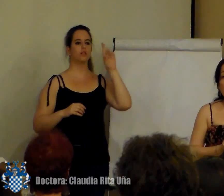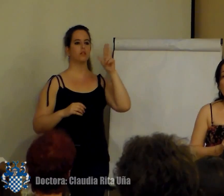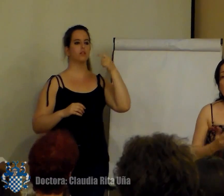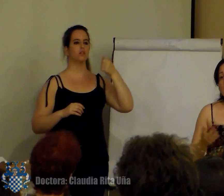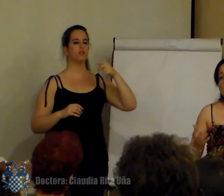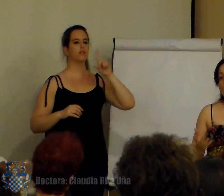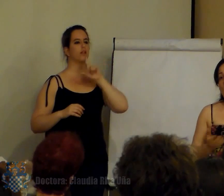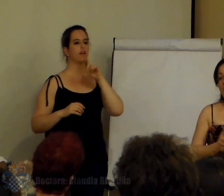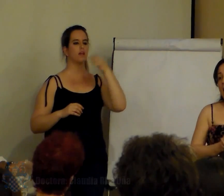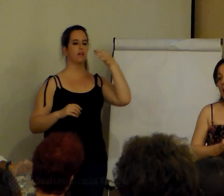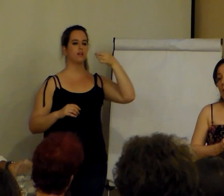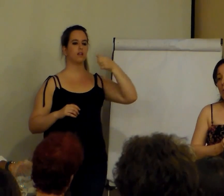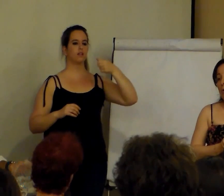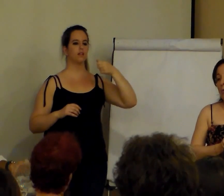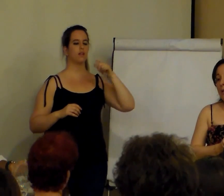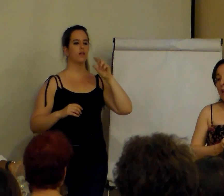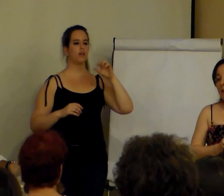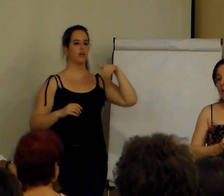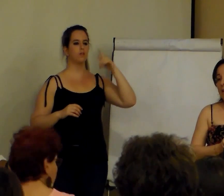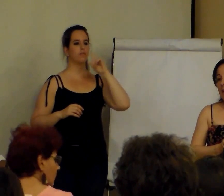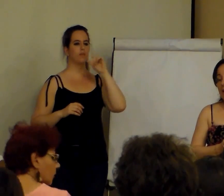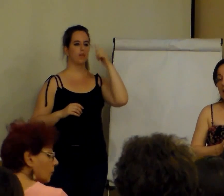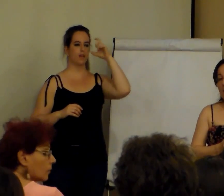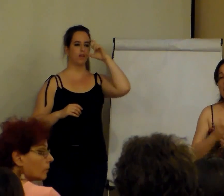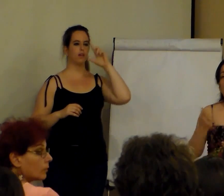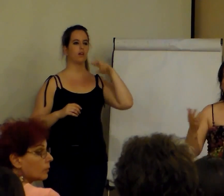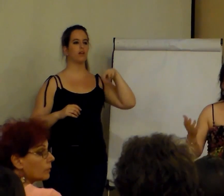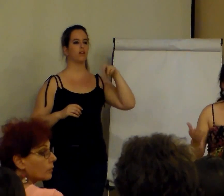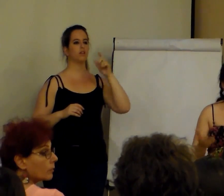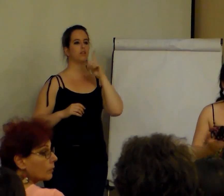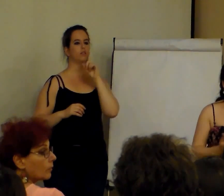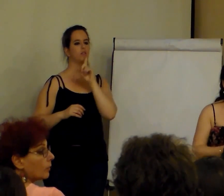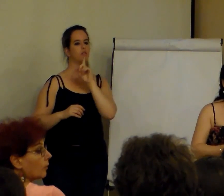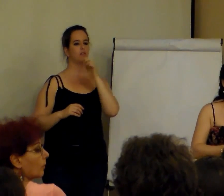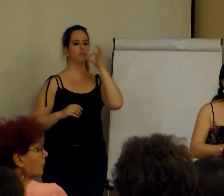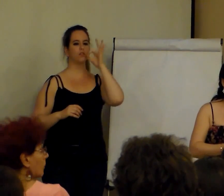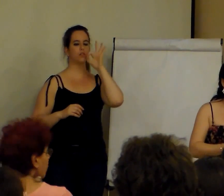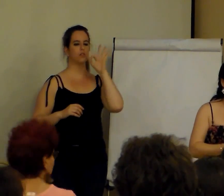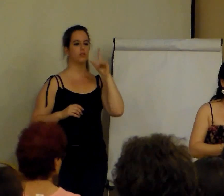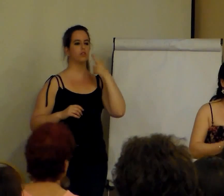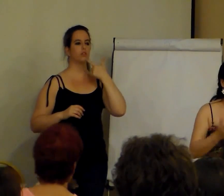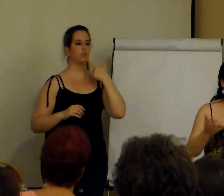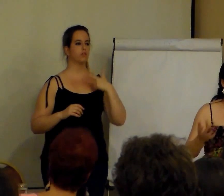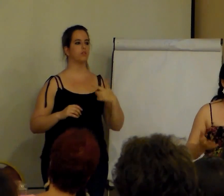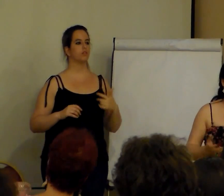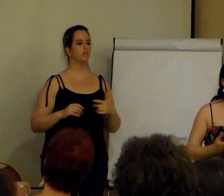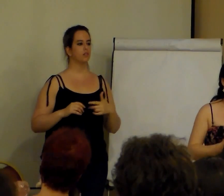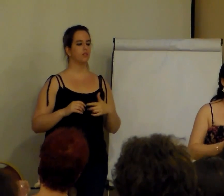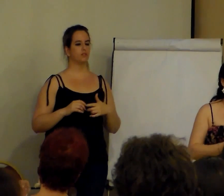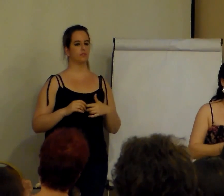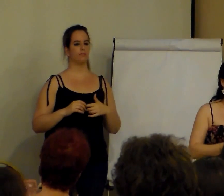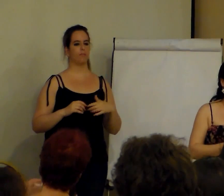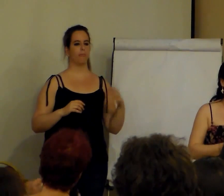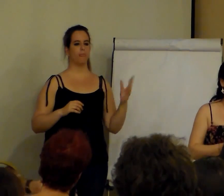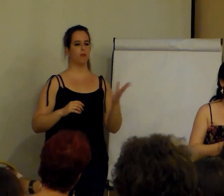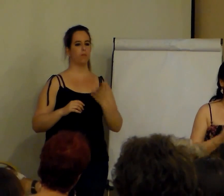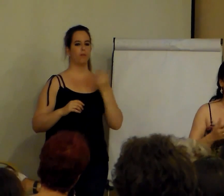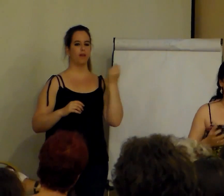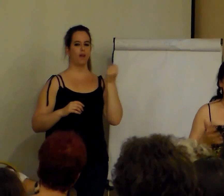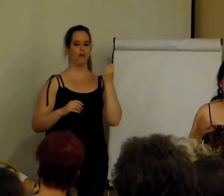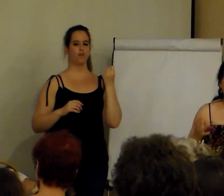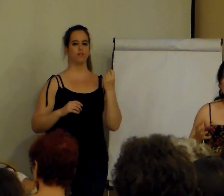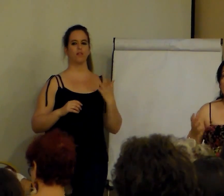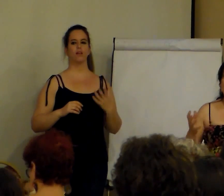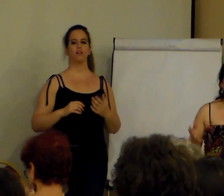Y bueno, y darles una oportunidad de mirar al futuro con buena onda y sabiendo